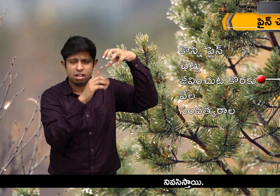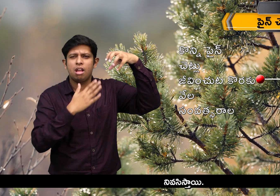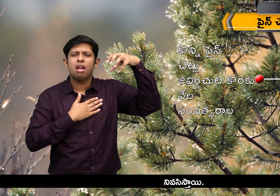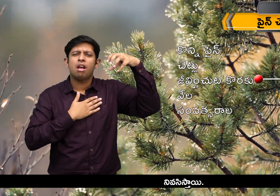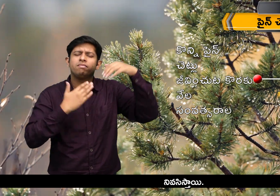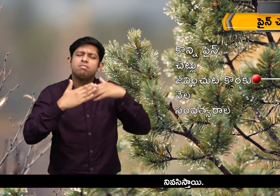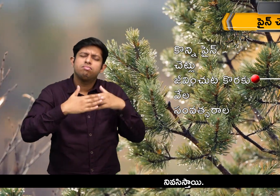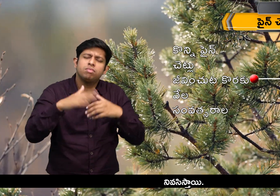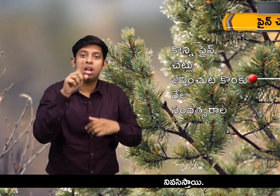నివసిస్తాయి.